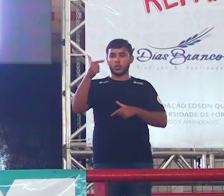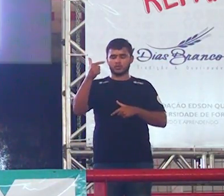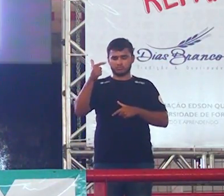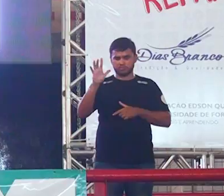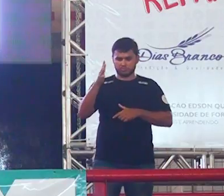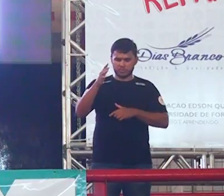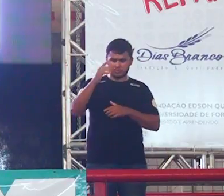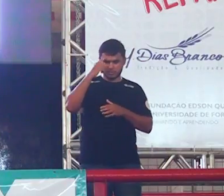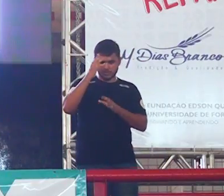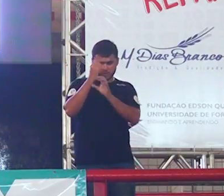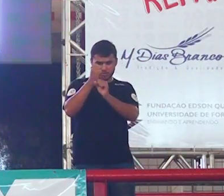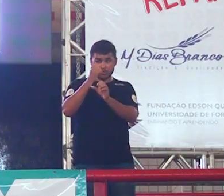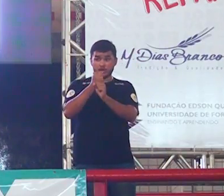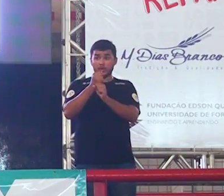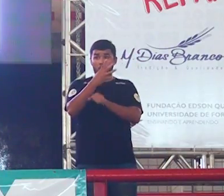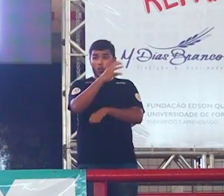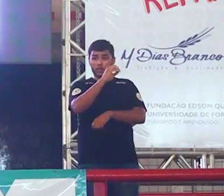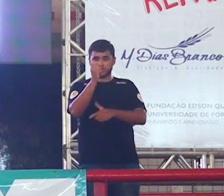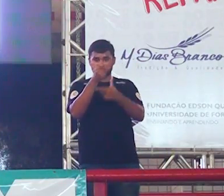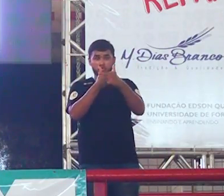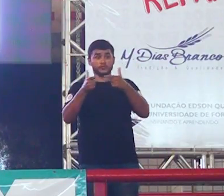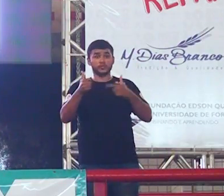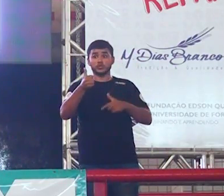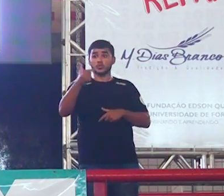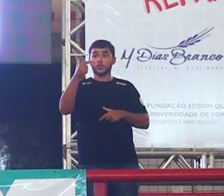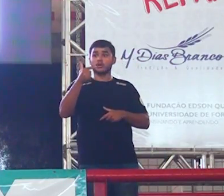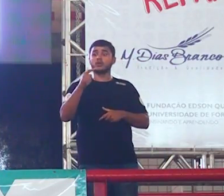por 6, 100 por 3, dá